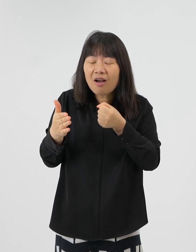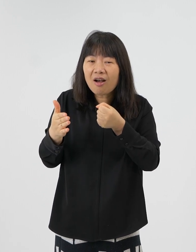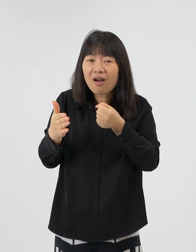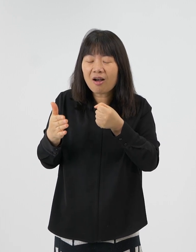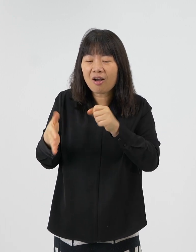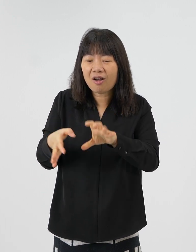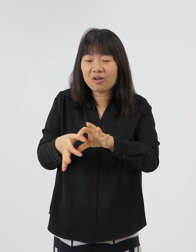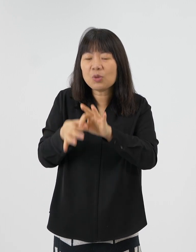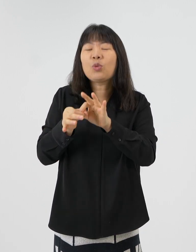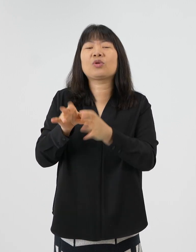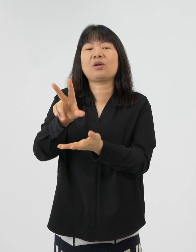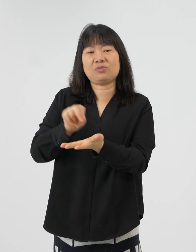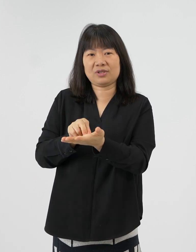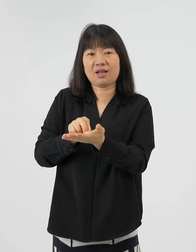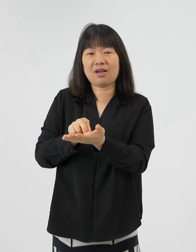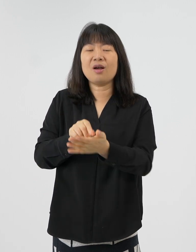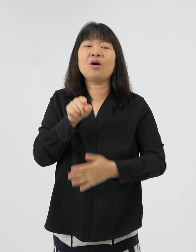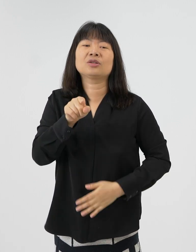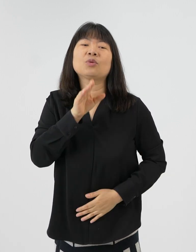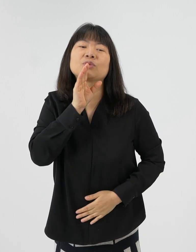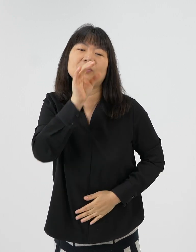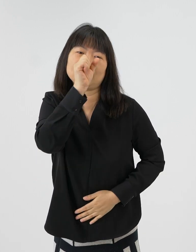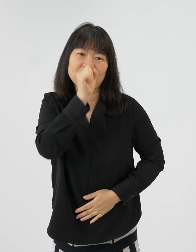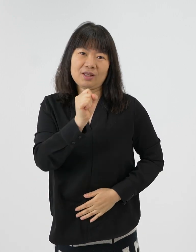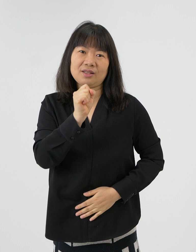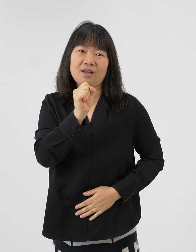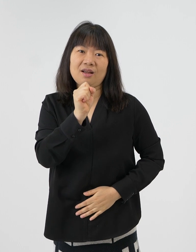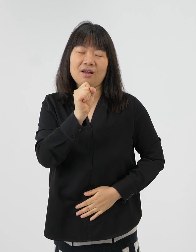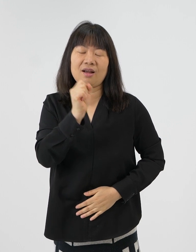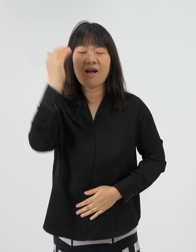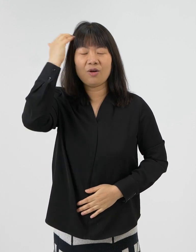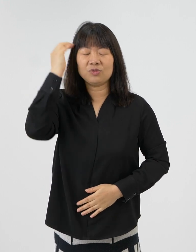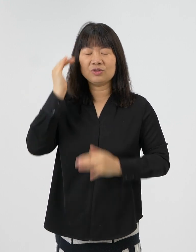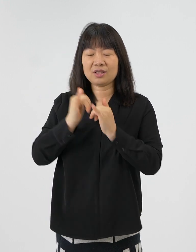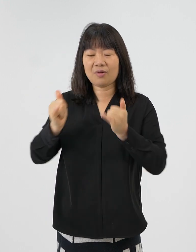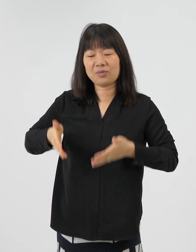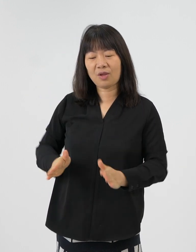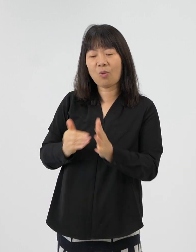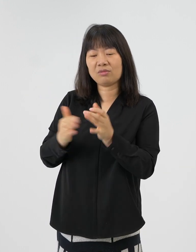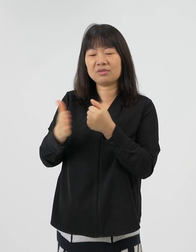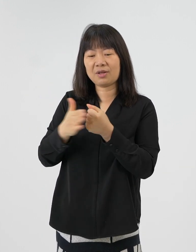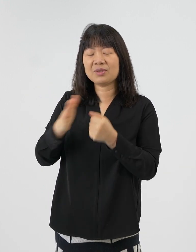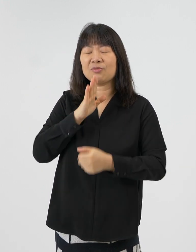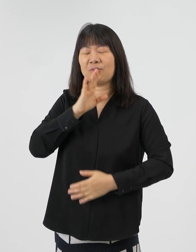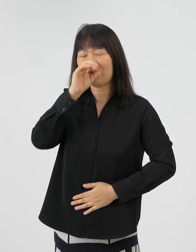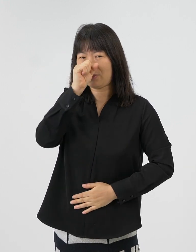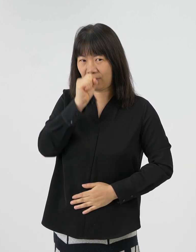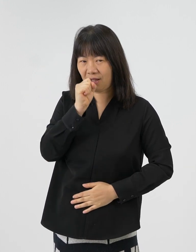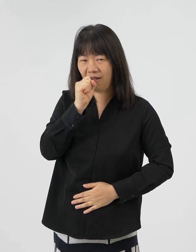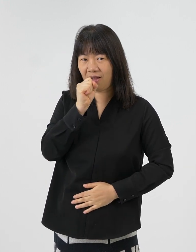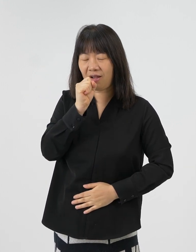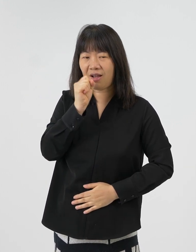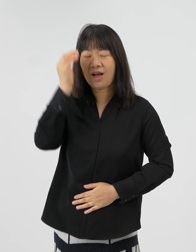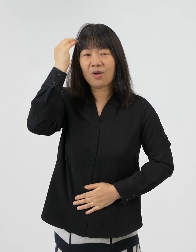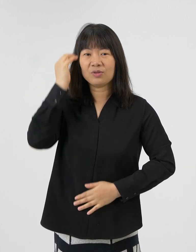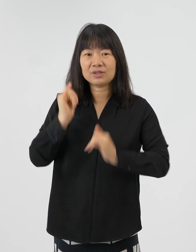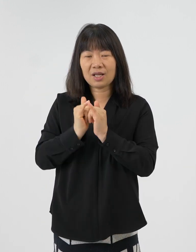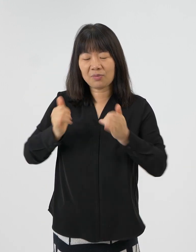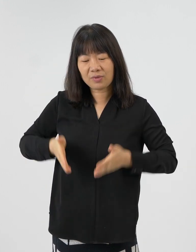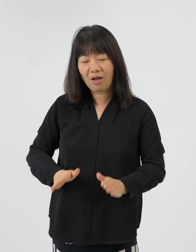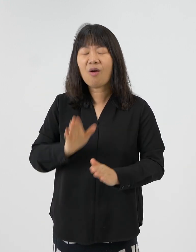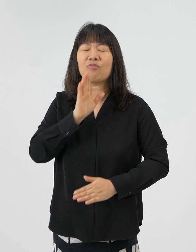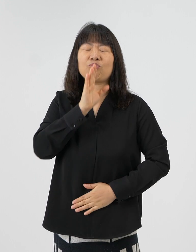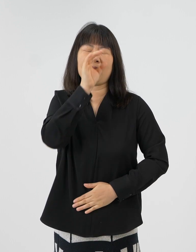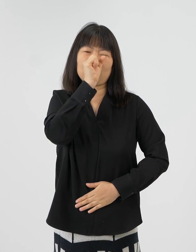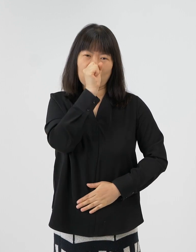소속의 문제다 그 말이에요. 넌 참 좋겠다. 한국 사람으로 태어나서. 저는 한국 사람으로 태어나서 참